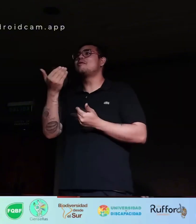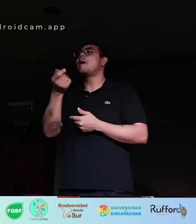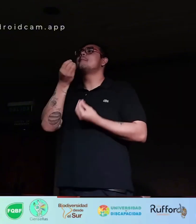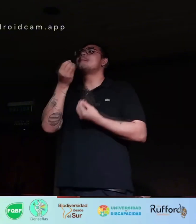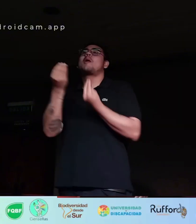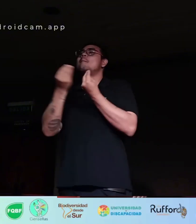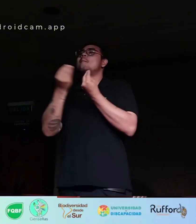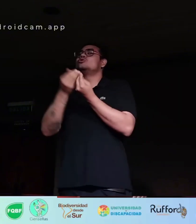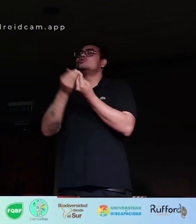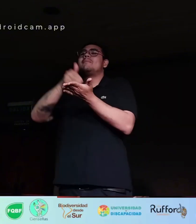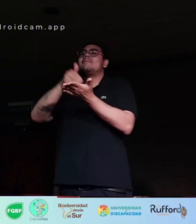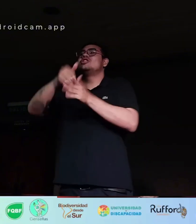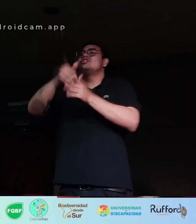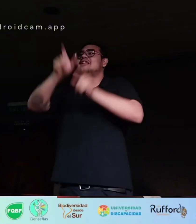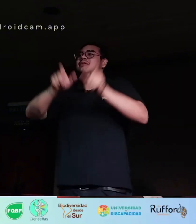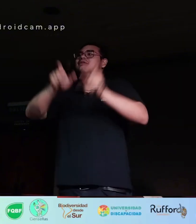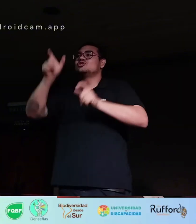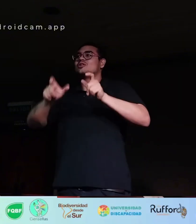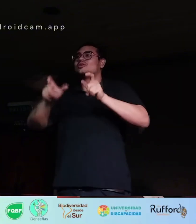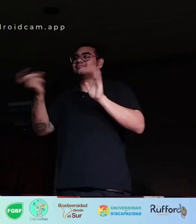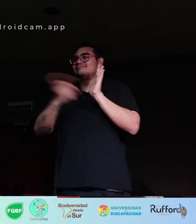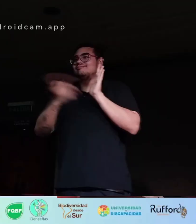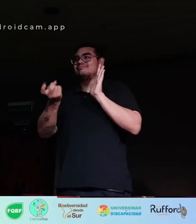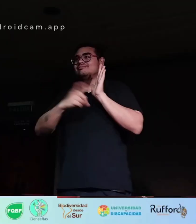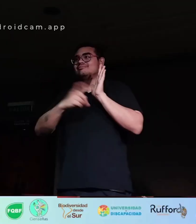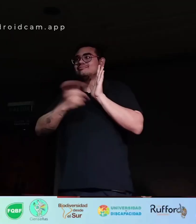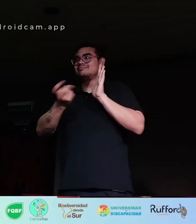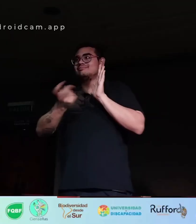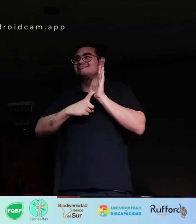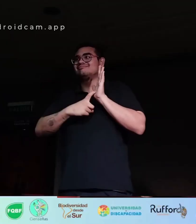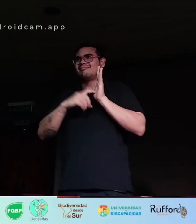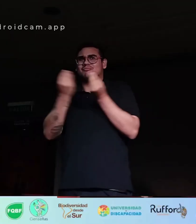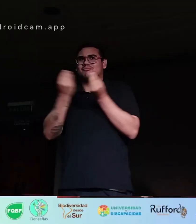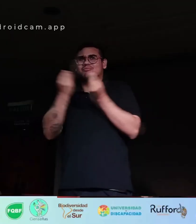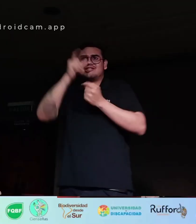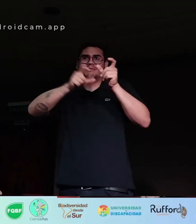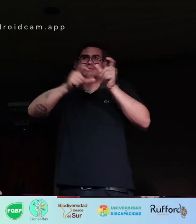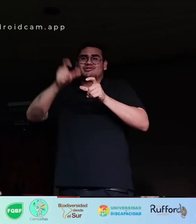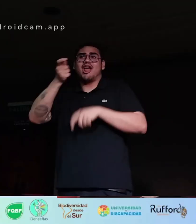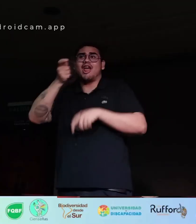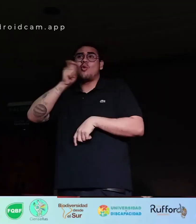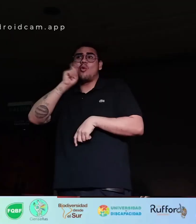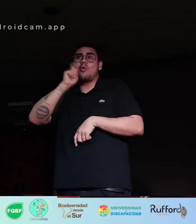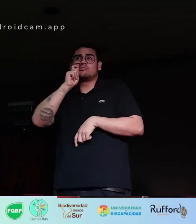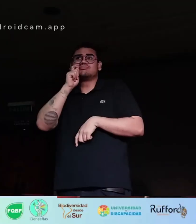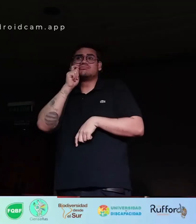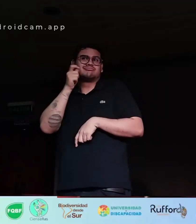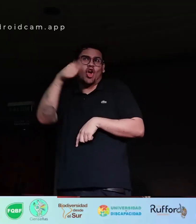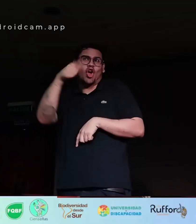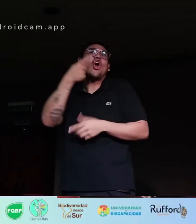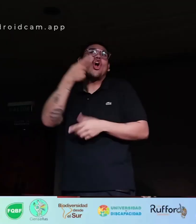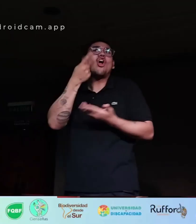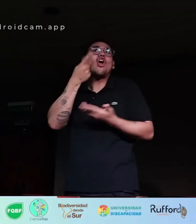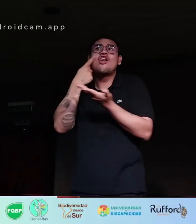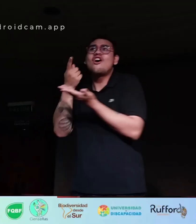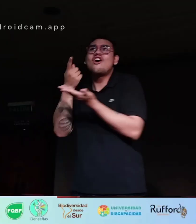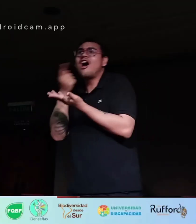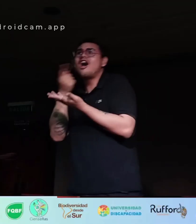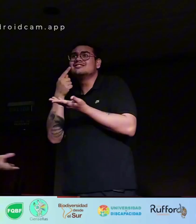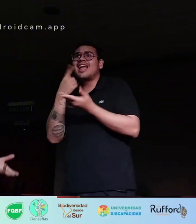2027. Entonces, todos usan Google. Tarde o temprano, creo que en un mes va a tener, no